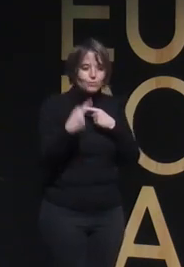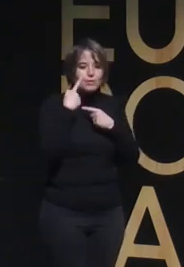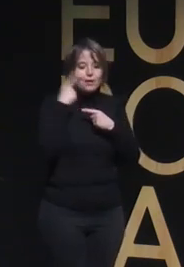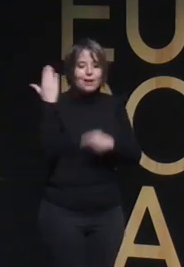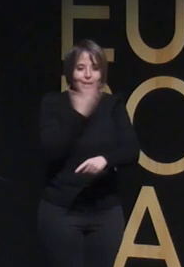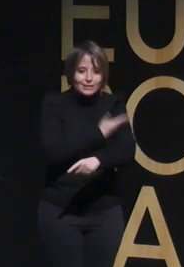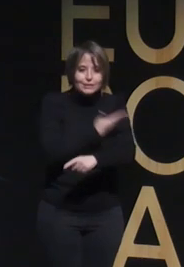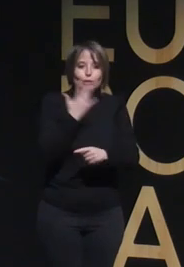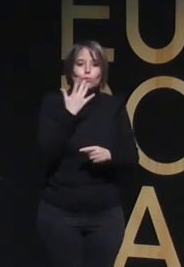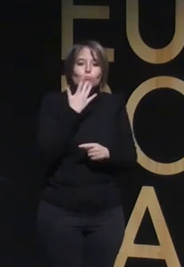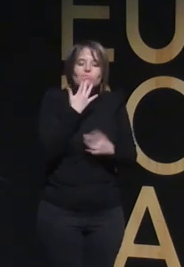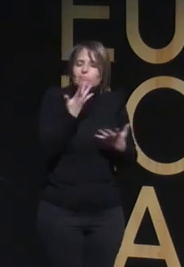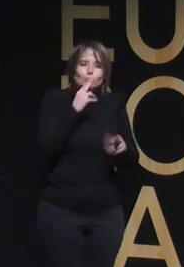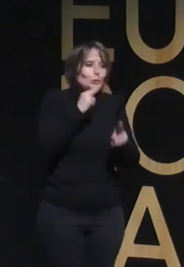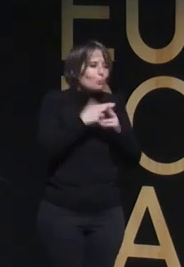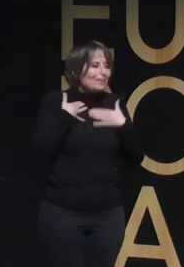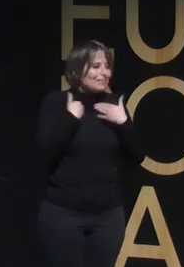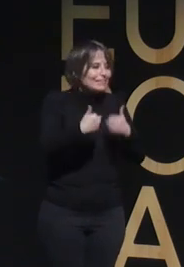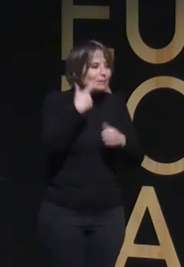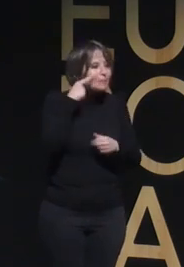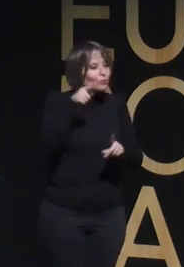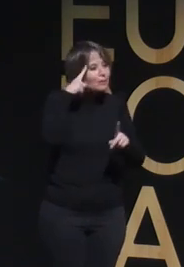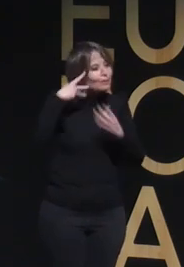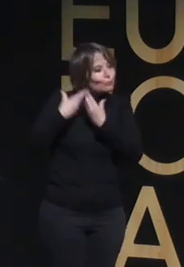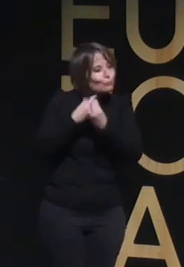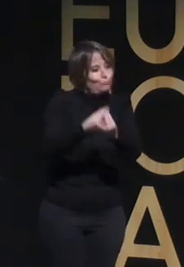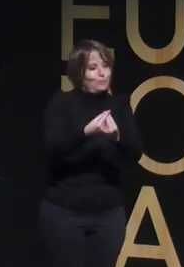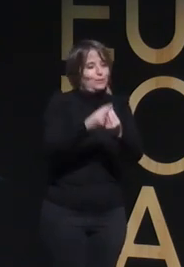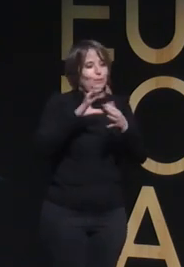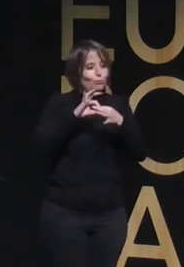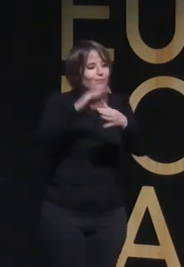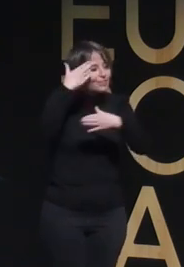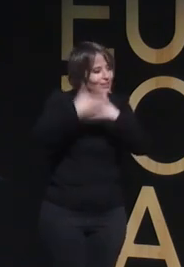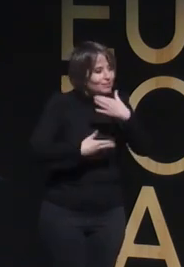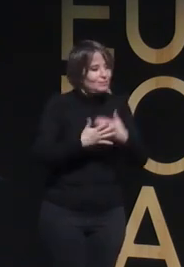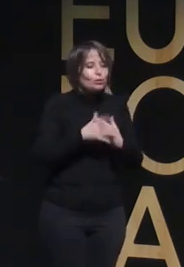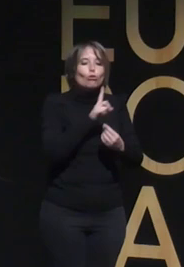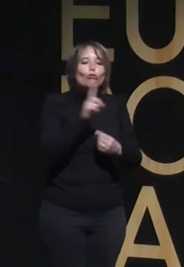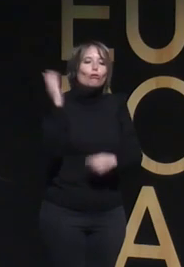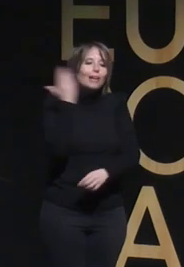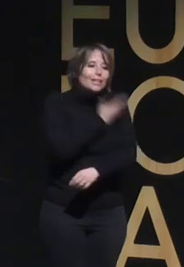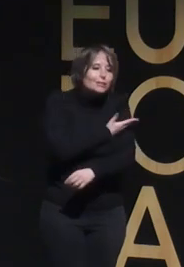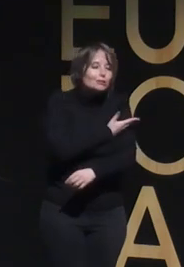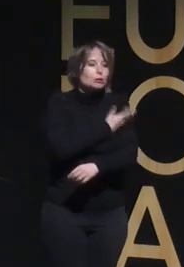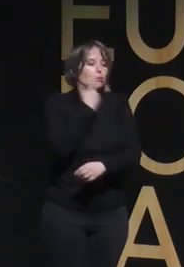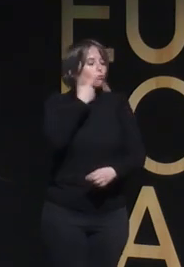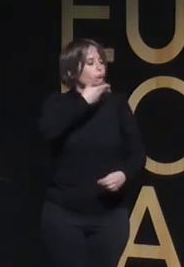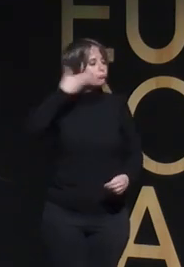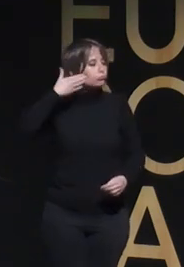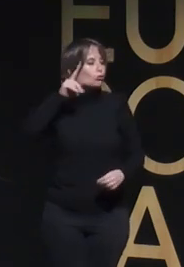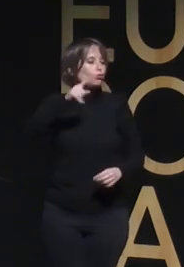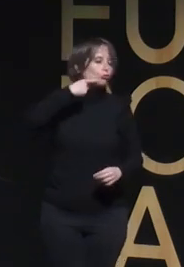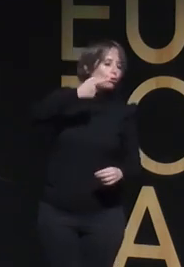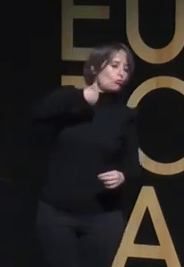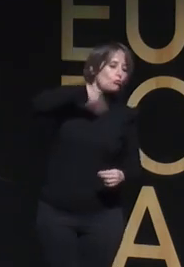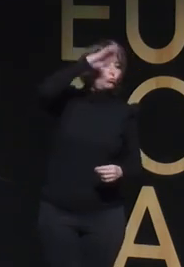castigo, como lo queramos llamar, pero en la parte que os digo más de acompañamiento, de límite, no de castigo como desde la soberbia, desde la autoridad, porque soy